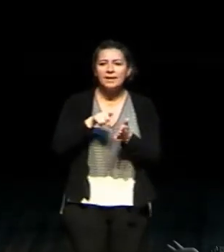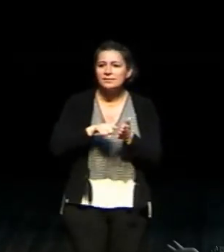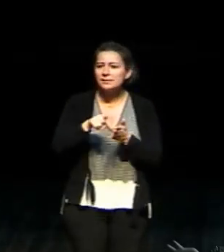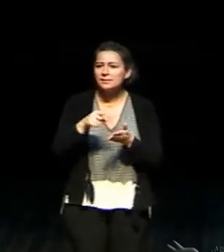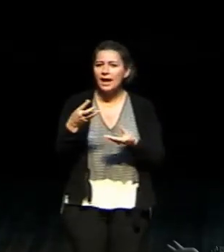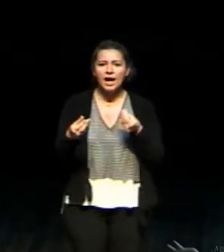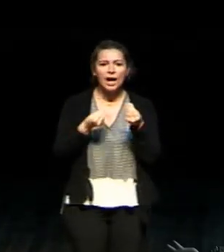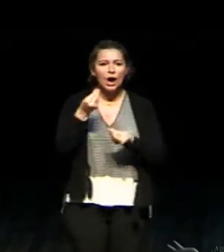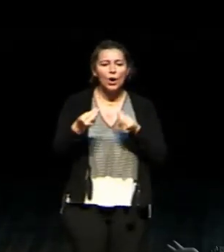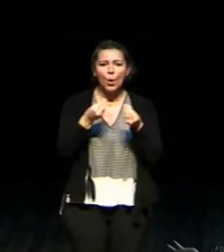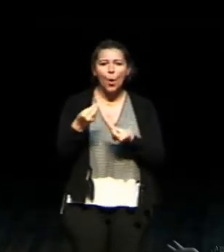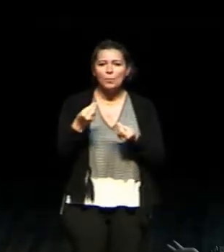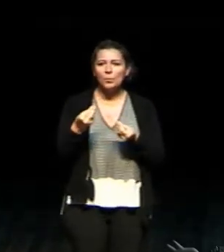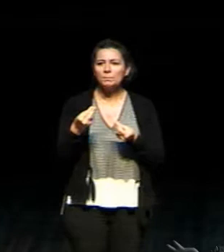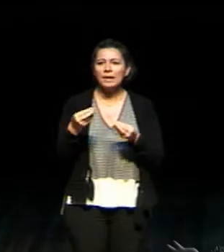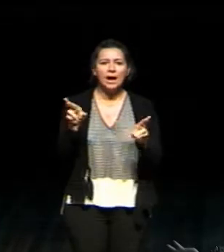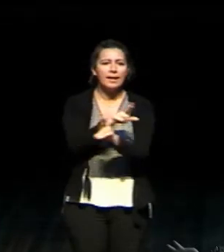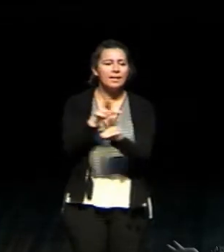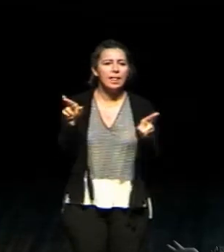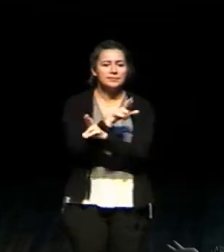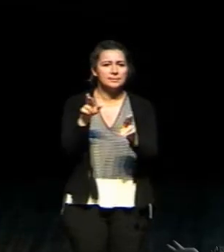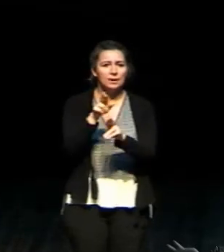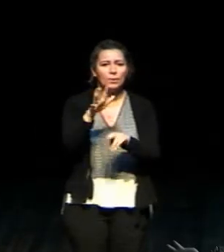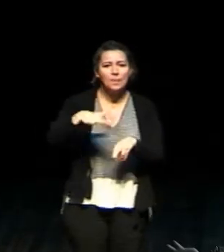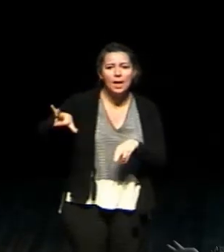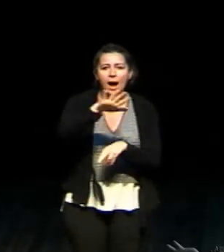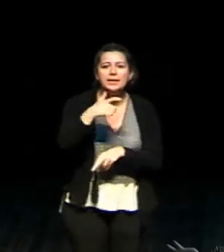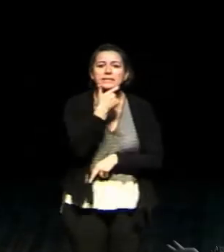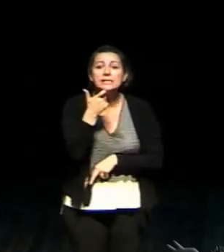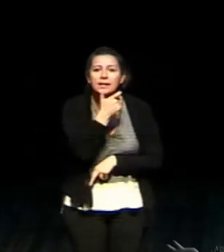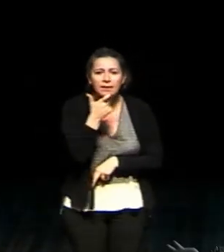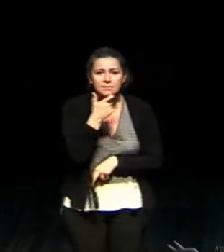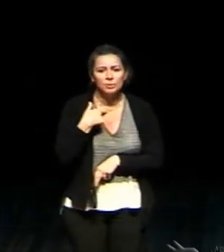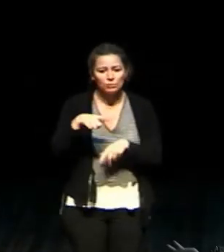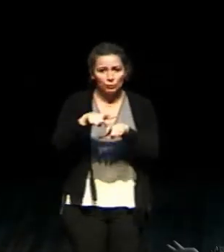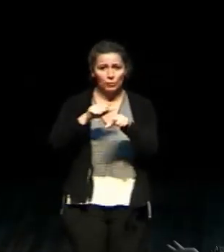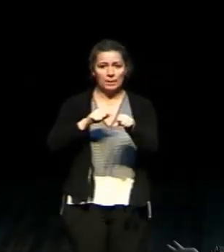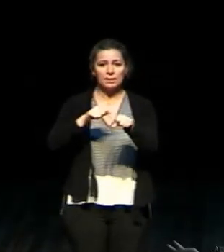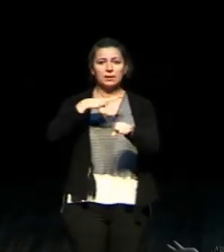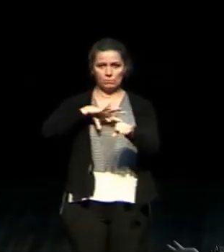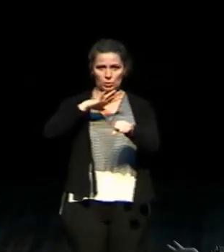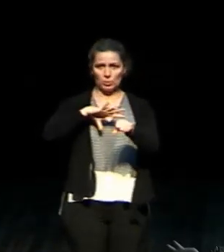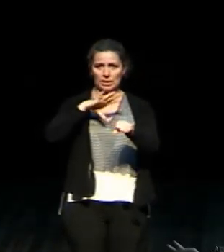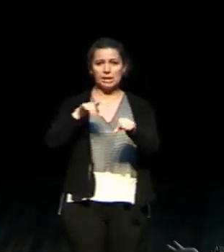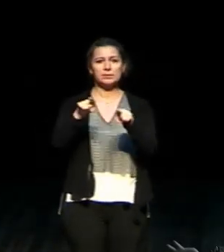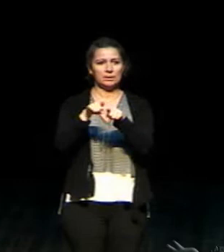de pós-graduação aqui na UFSC, tínhamos questões que também faziam relação